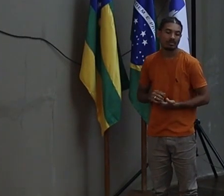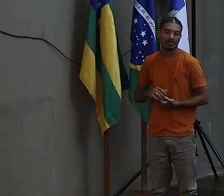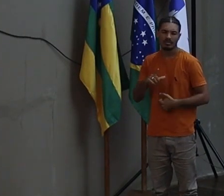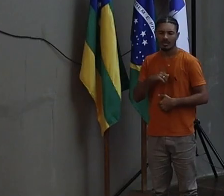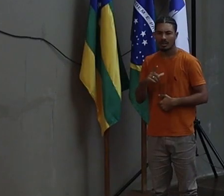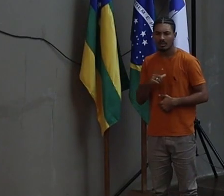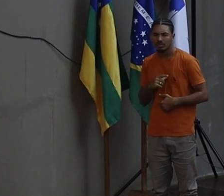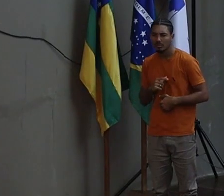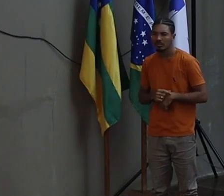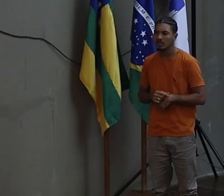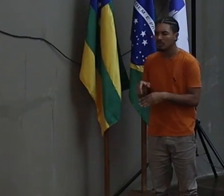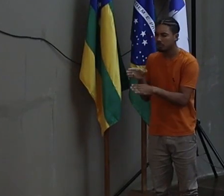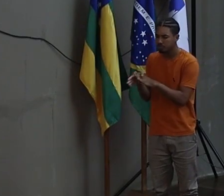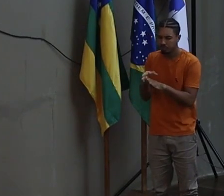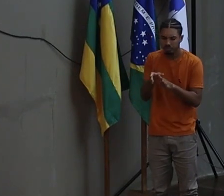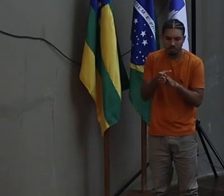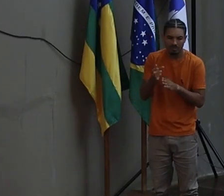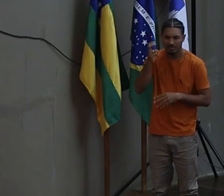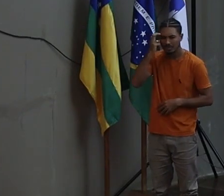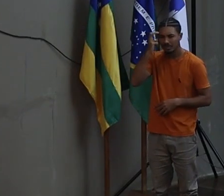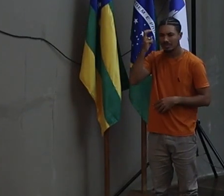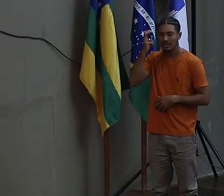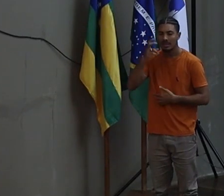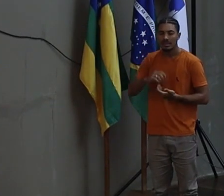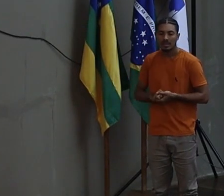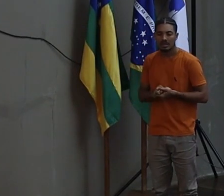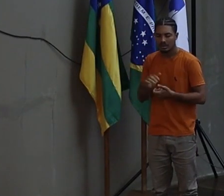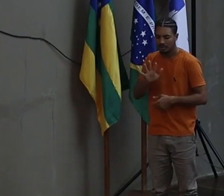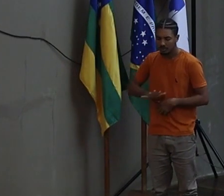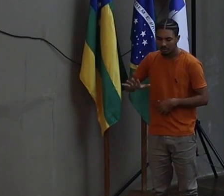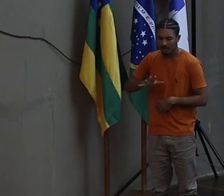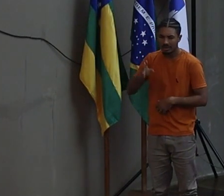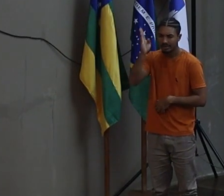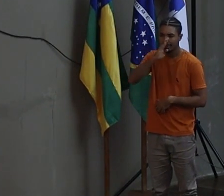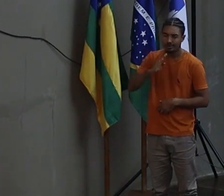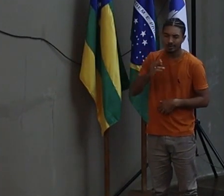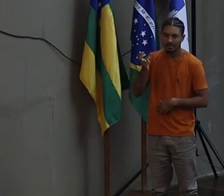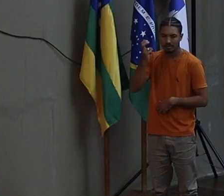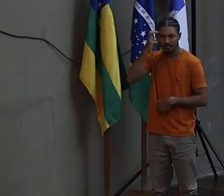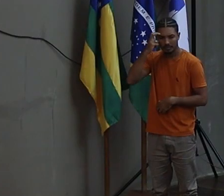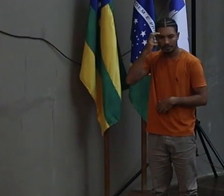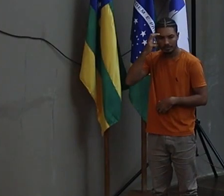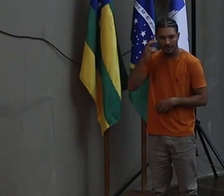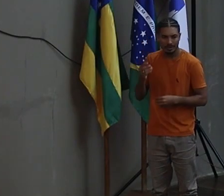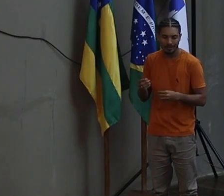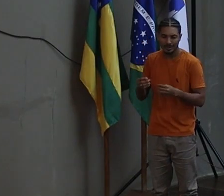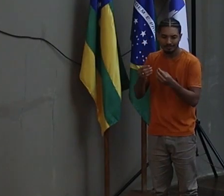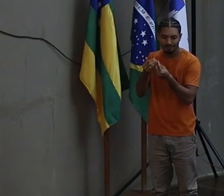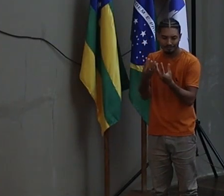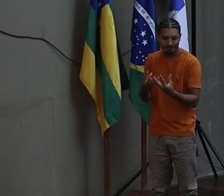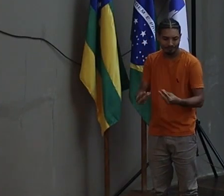os conselhos de cultura, os conselhos regionais, estaduais, municipais de culturas que foram desmantelados, e